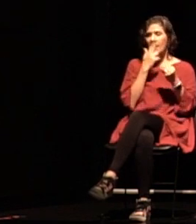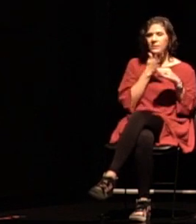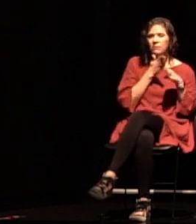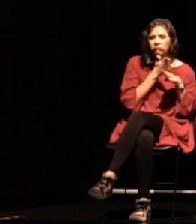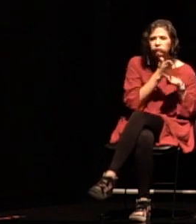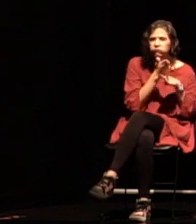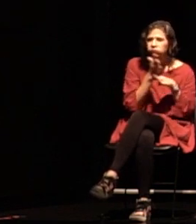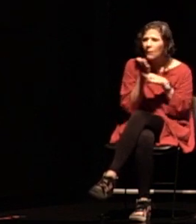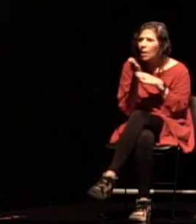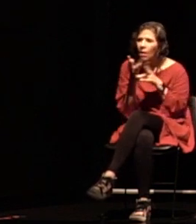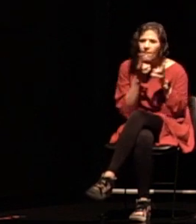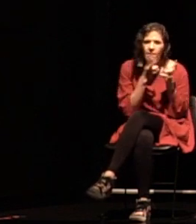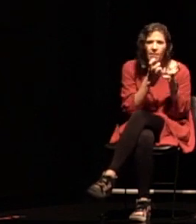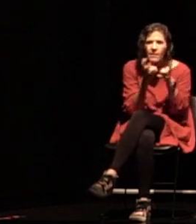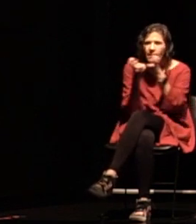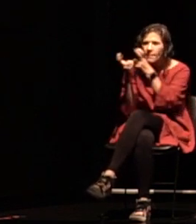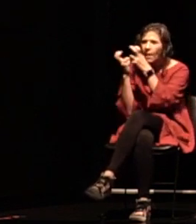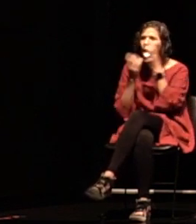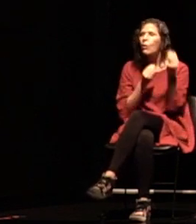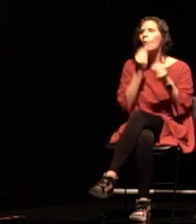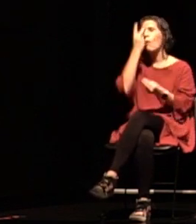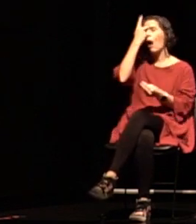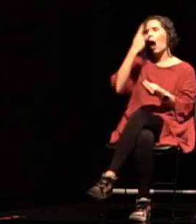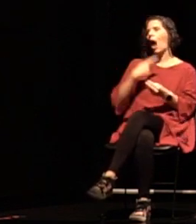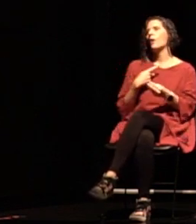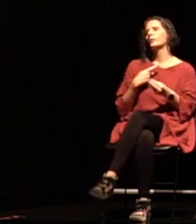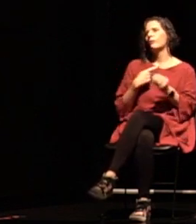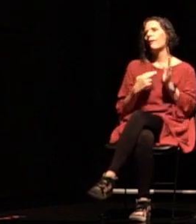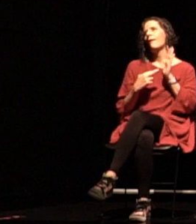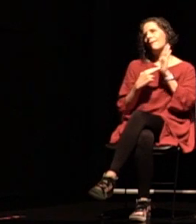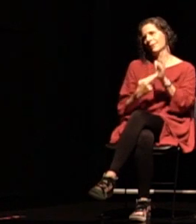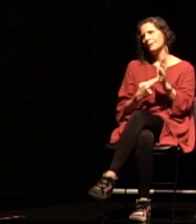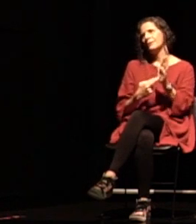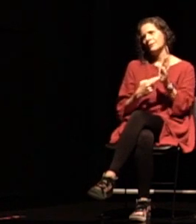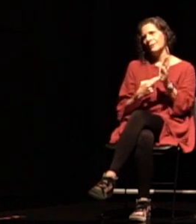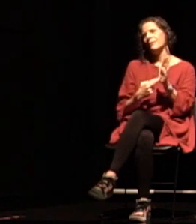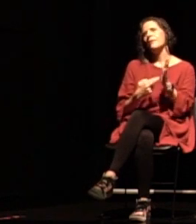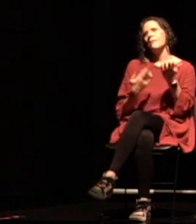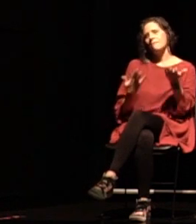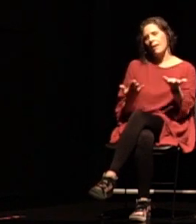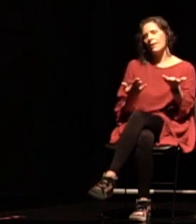expedição de autorrepresentação, mas ele termina como alguma outra coisa